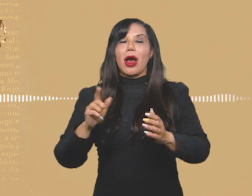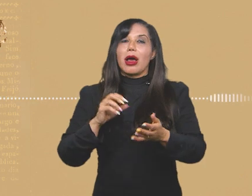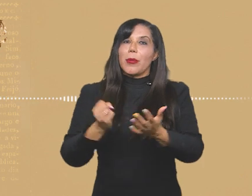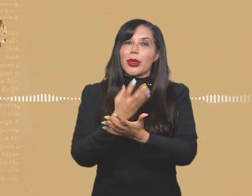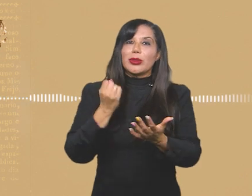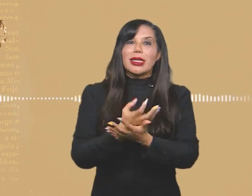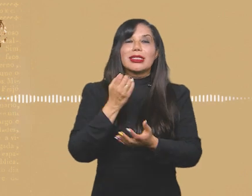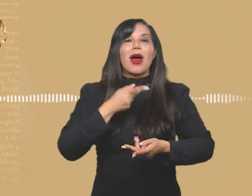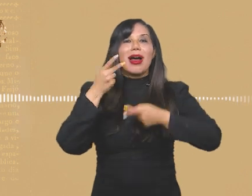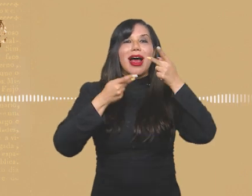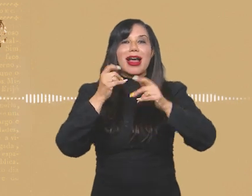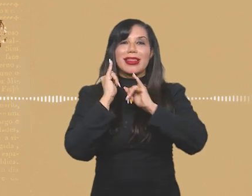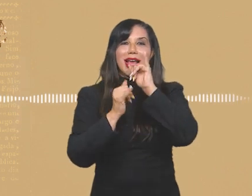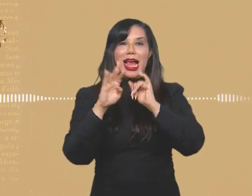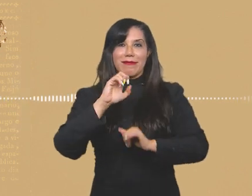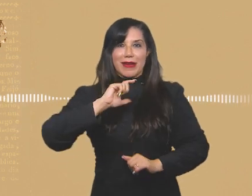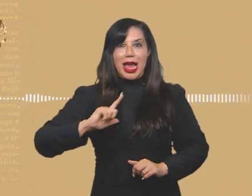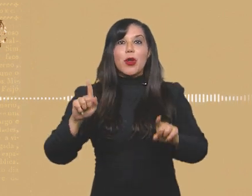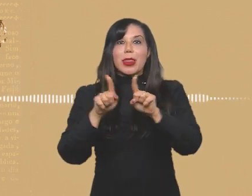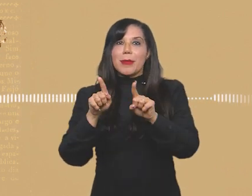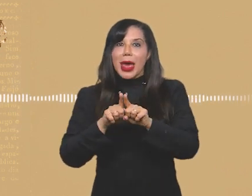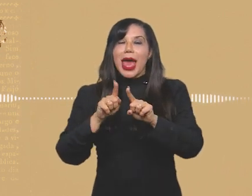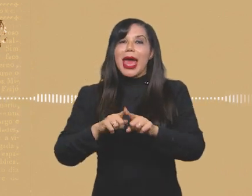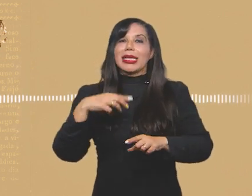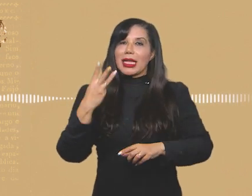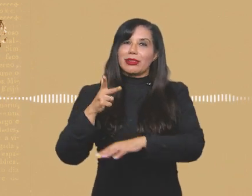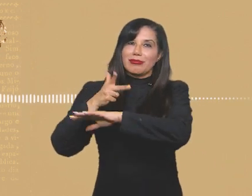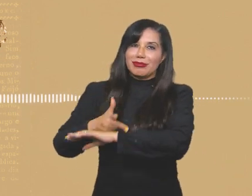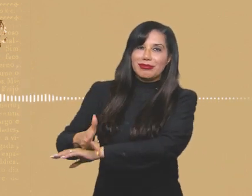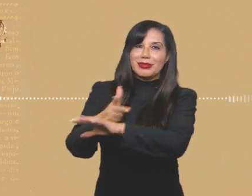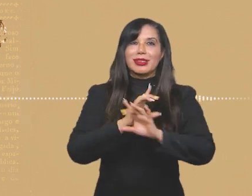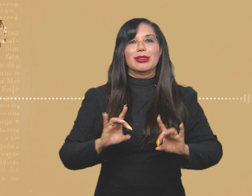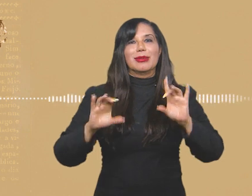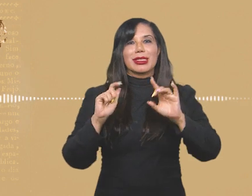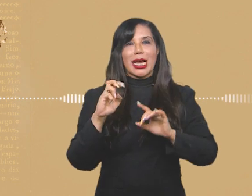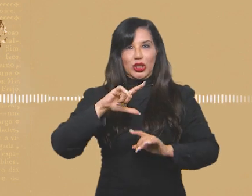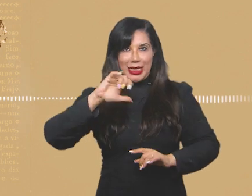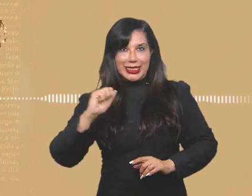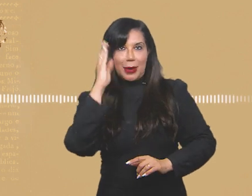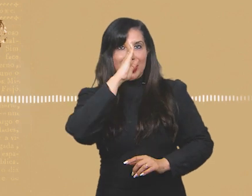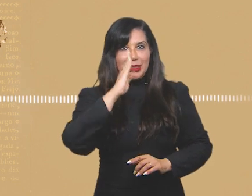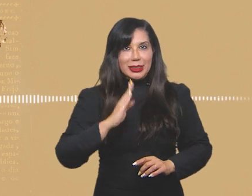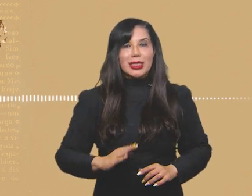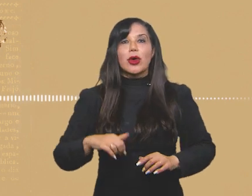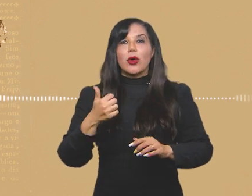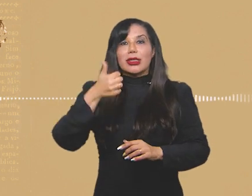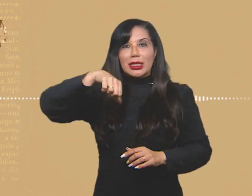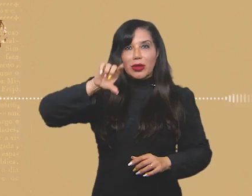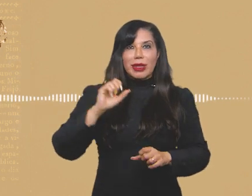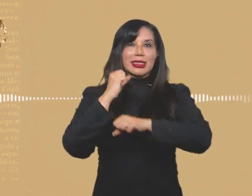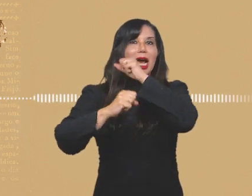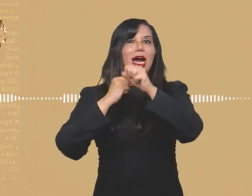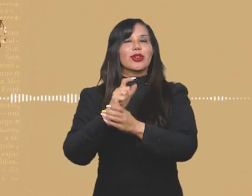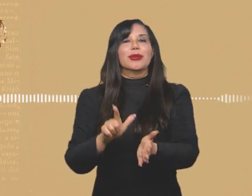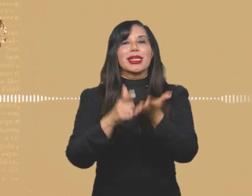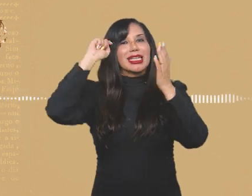narração de Rafael Cardoso. Ele também assina 3 reportagens especiais para a Agência Brasil sobre os 190 anos da